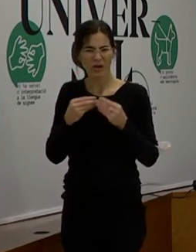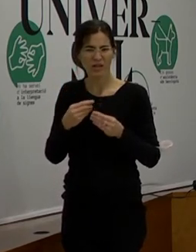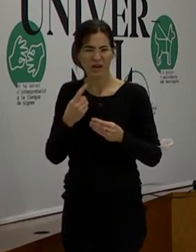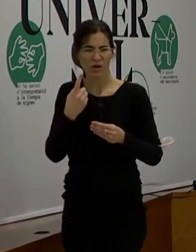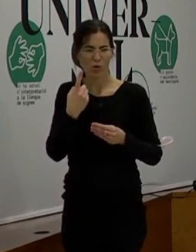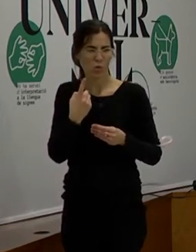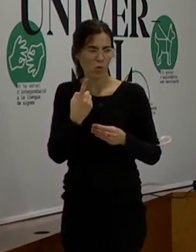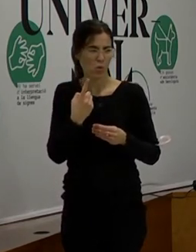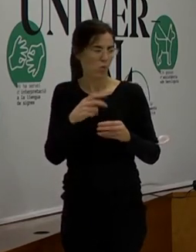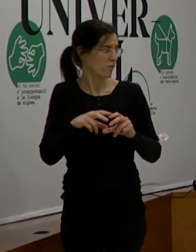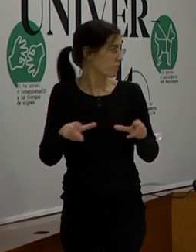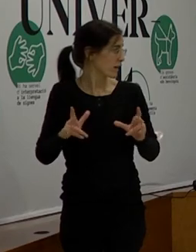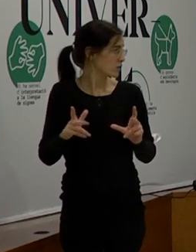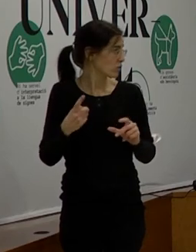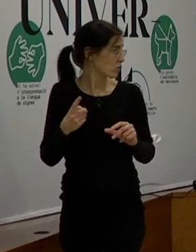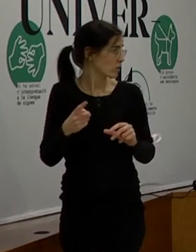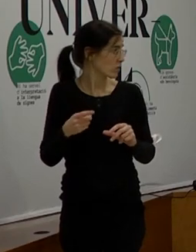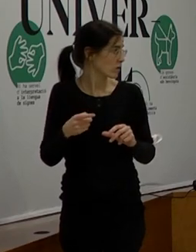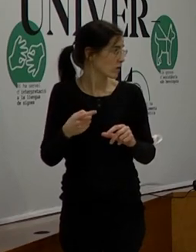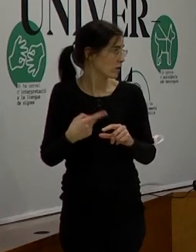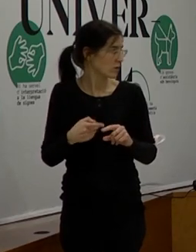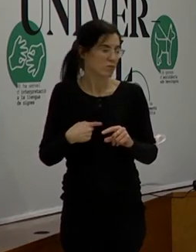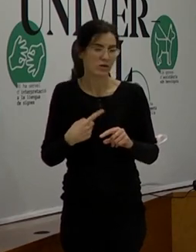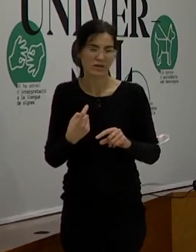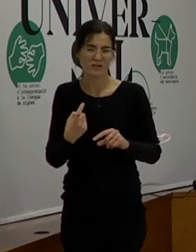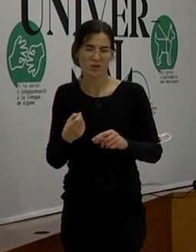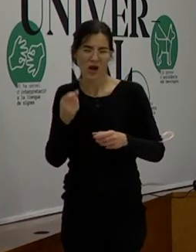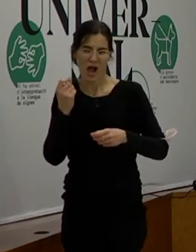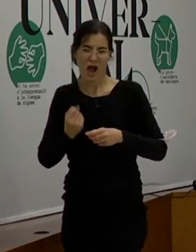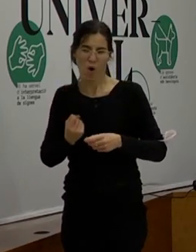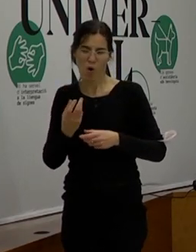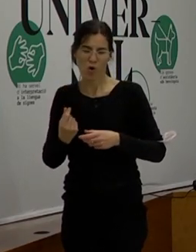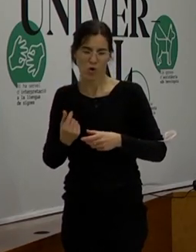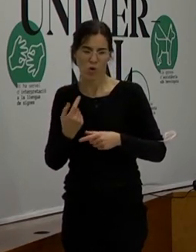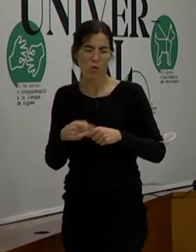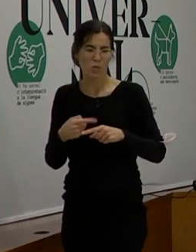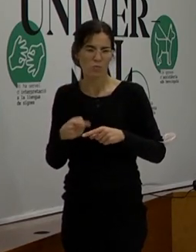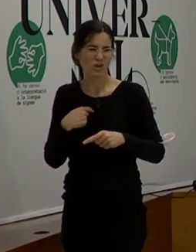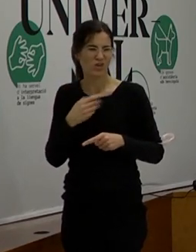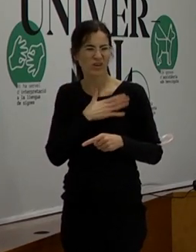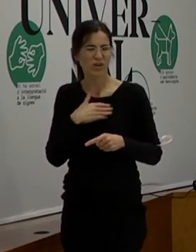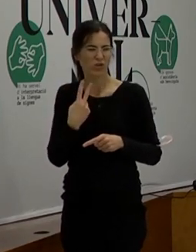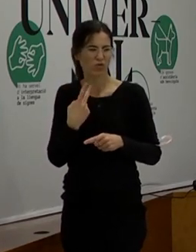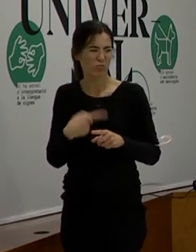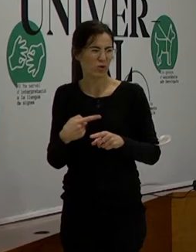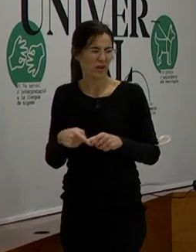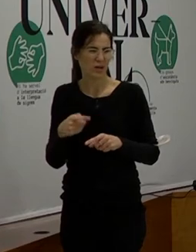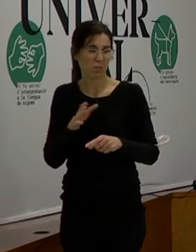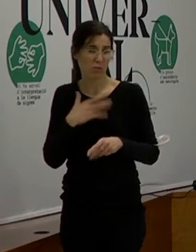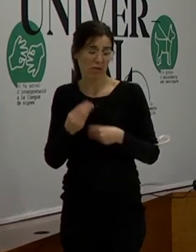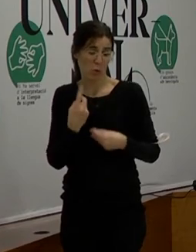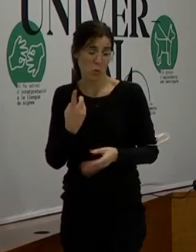apoyabrazos. Dice, perquè és que tinc que estalviar. Però és que per què vull dos? Podem fer un,